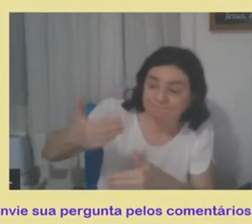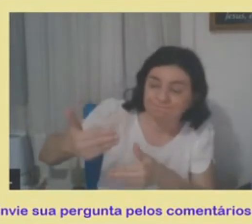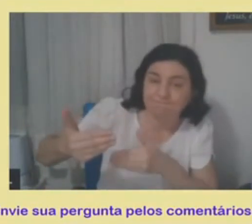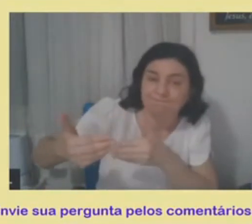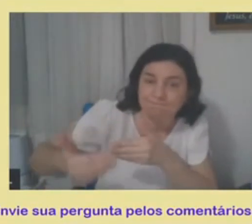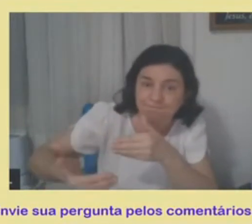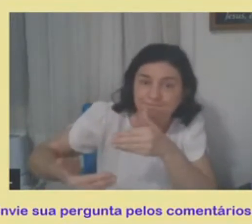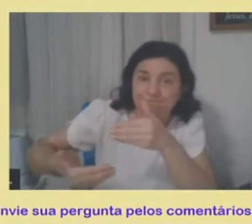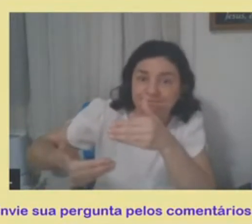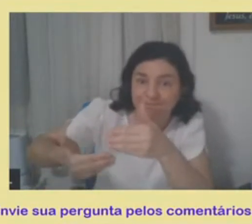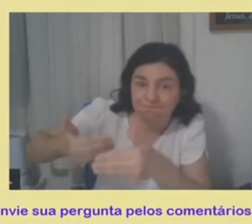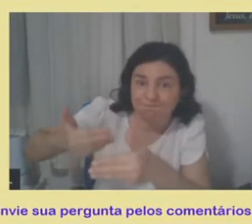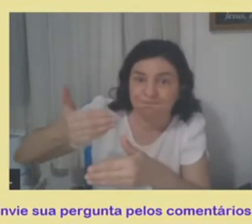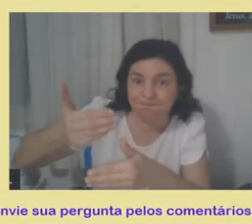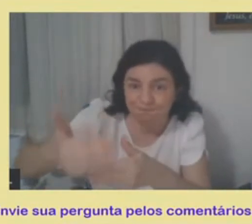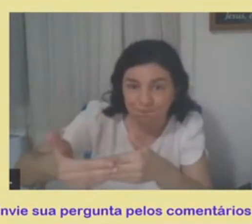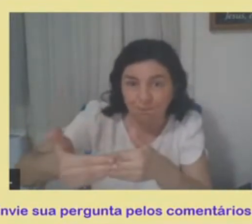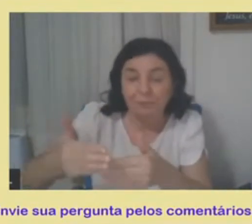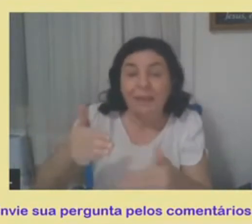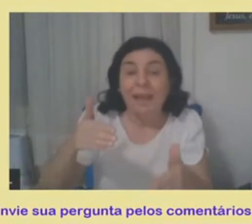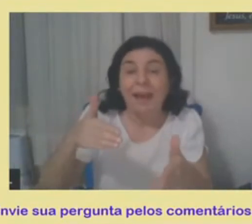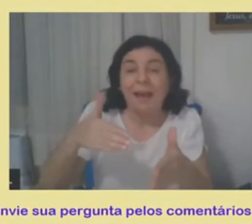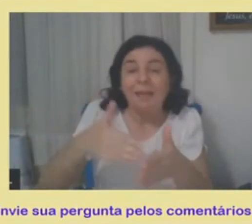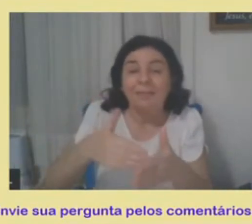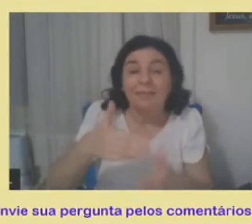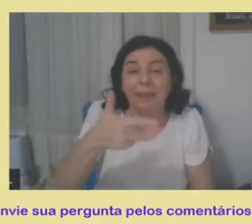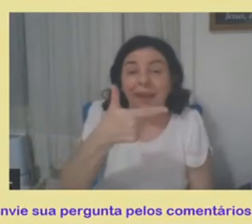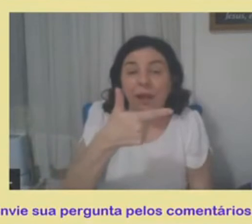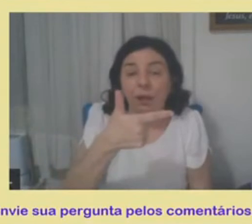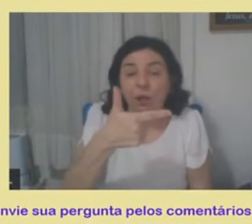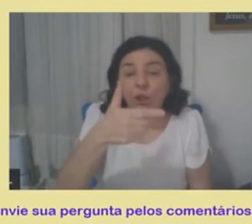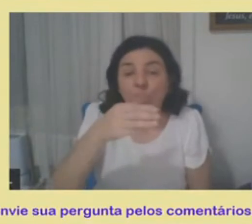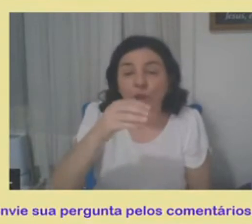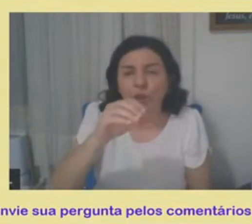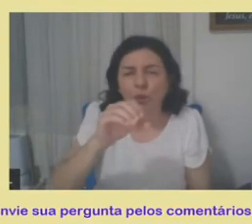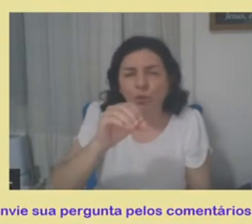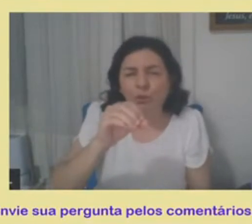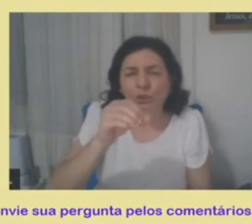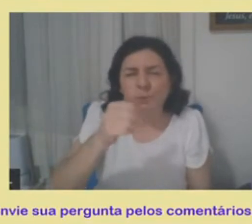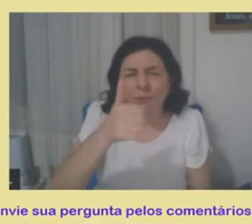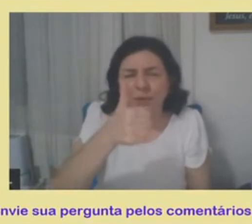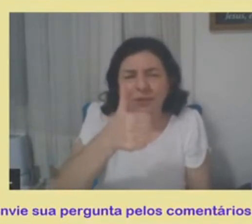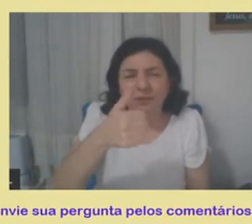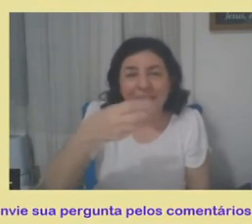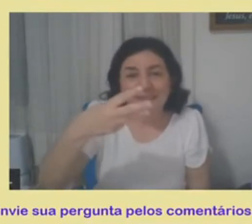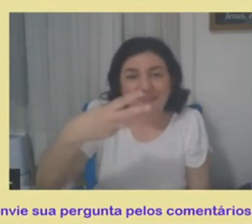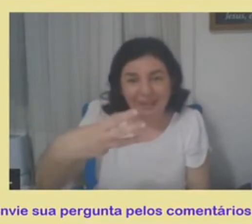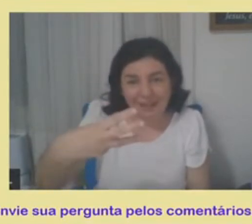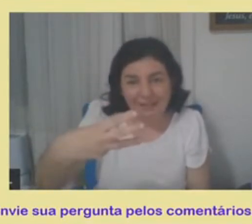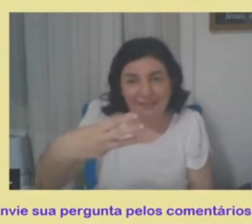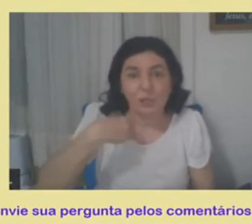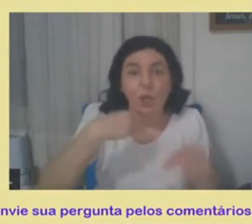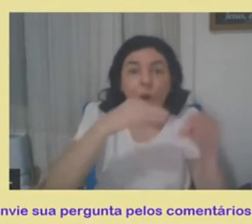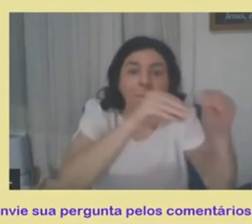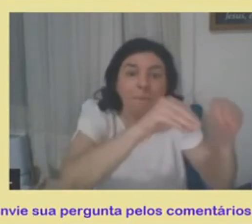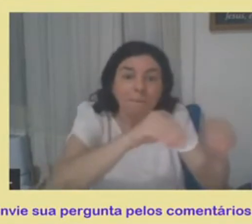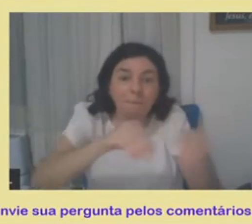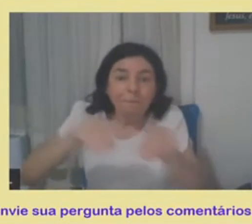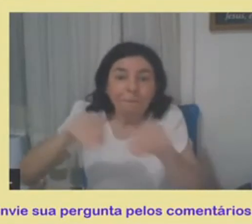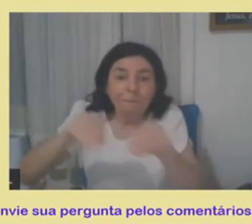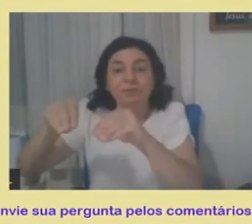Então com o passar do tempo, com as experiências, até que